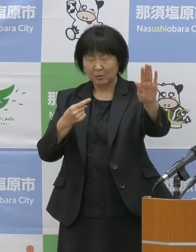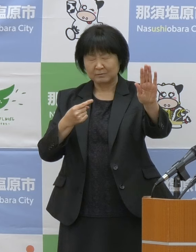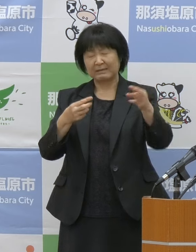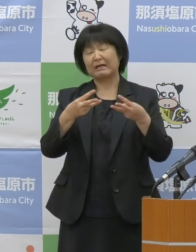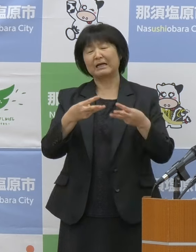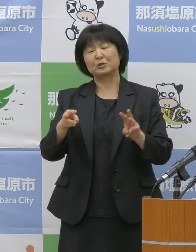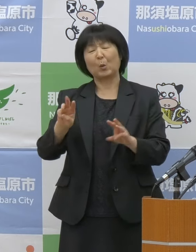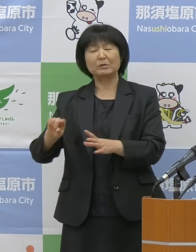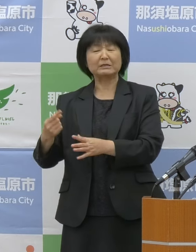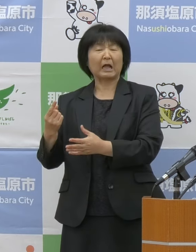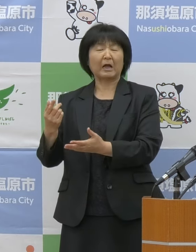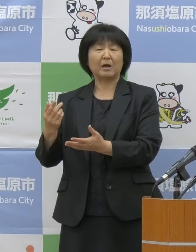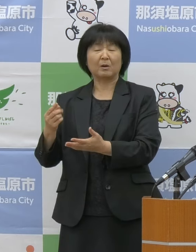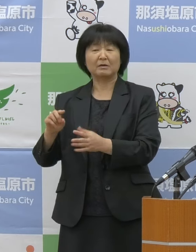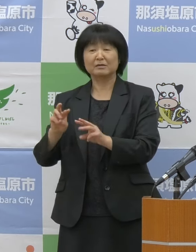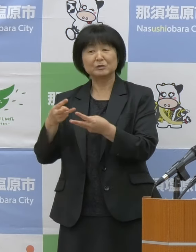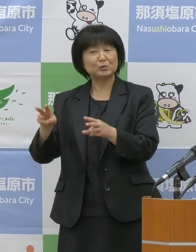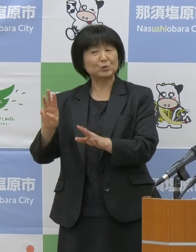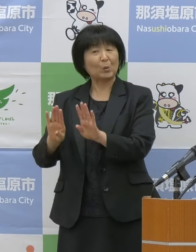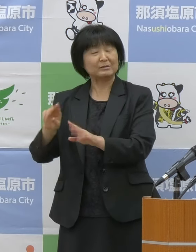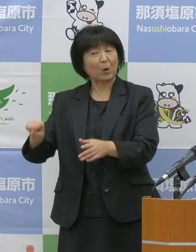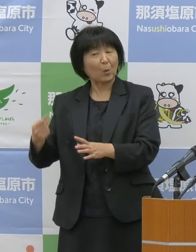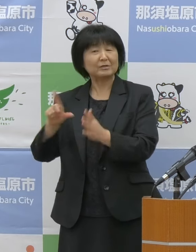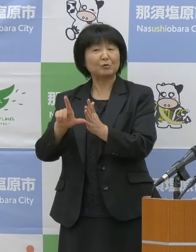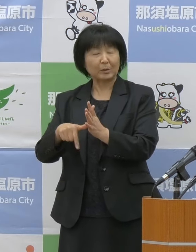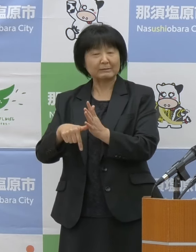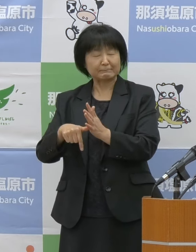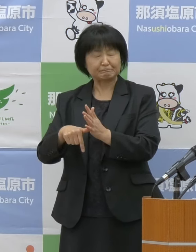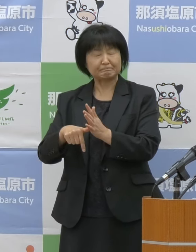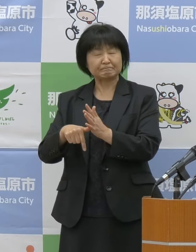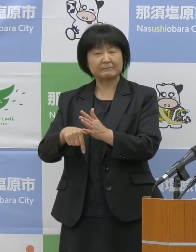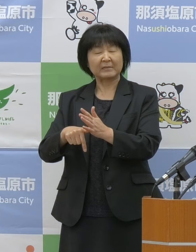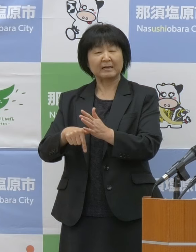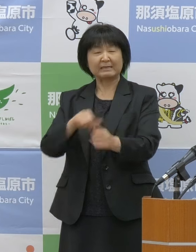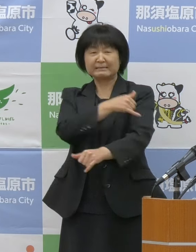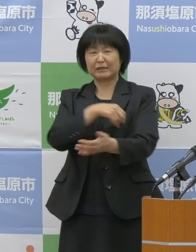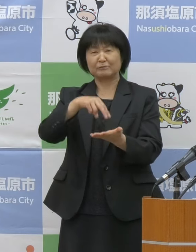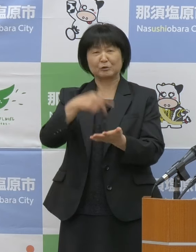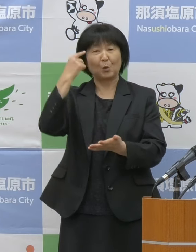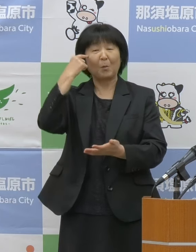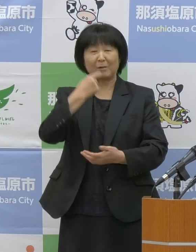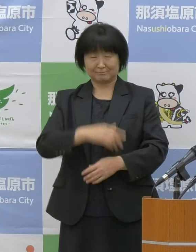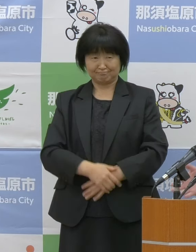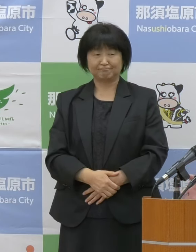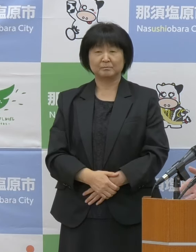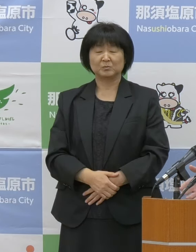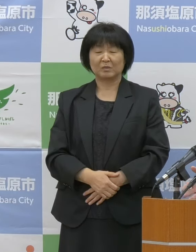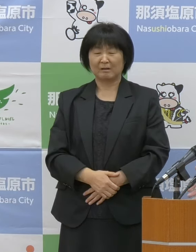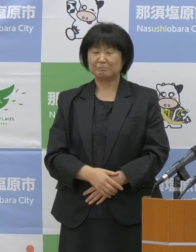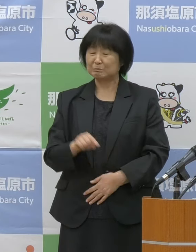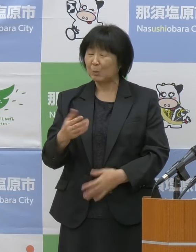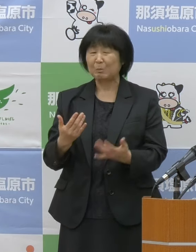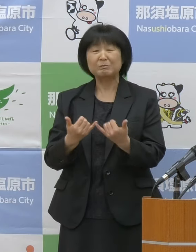際に大きな知恵となってくるのではないかと思っております。こうした大きな災